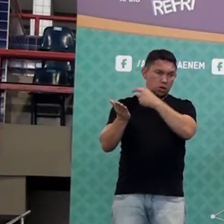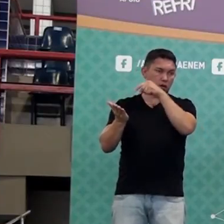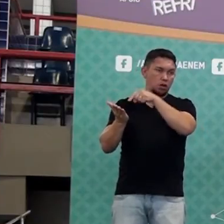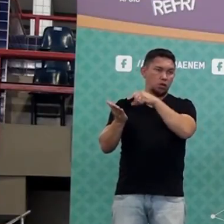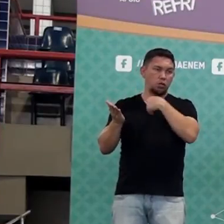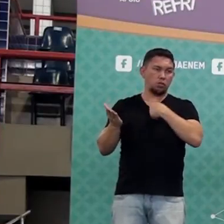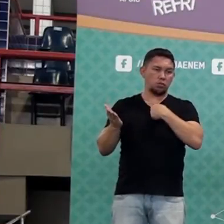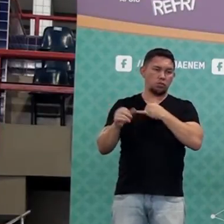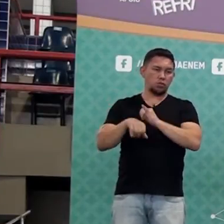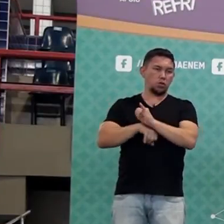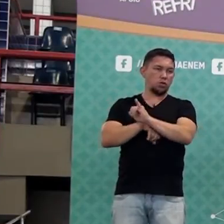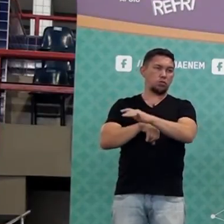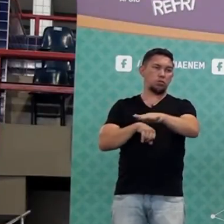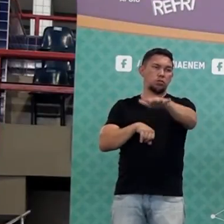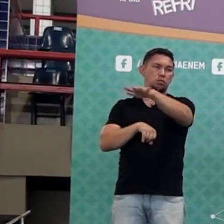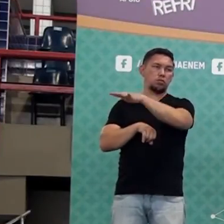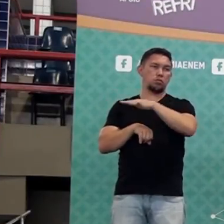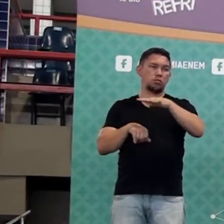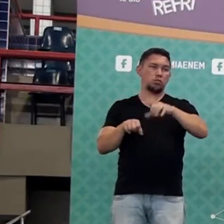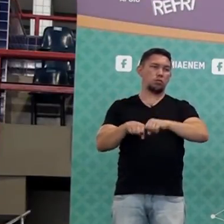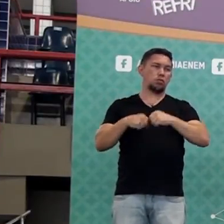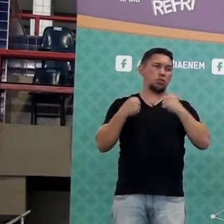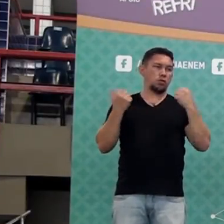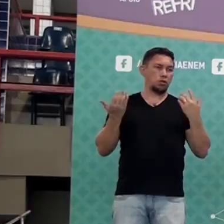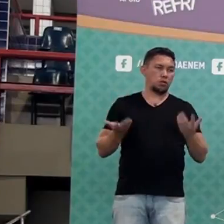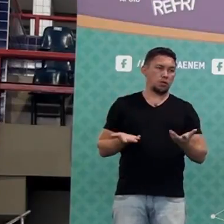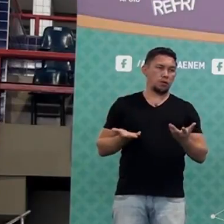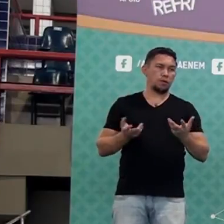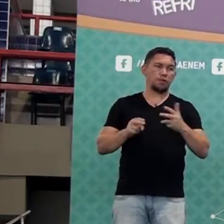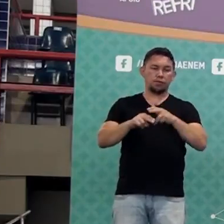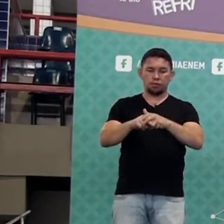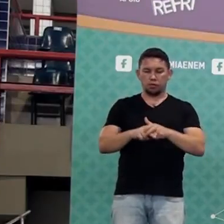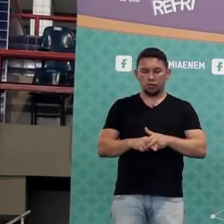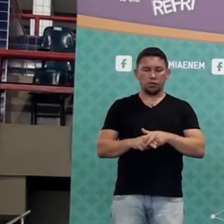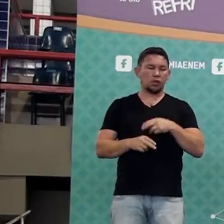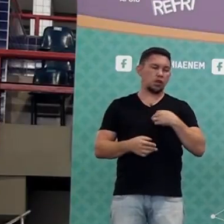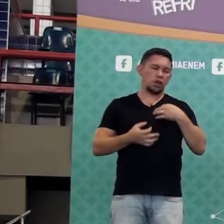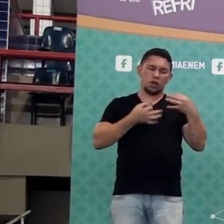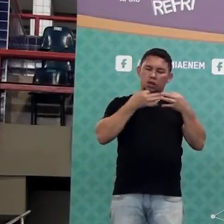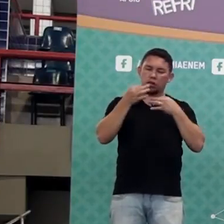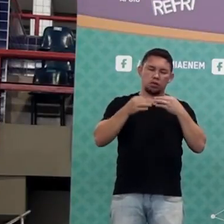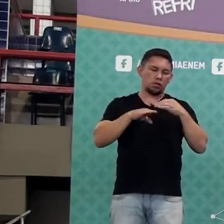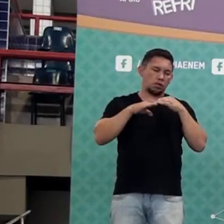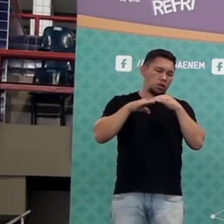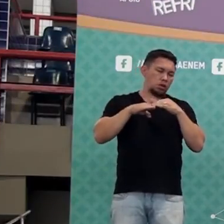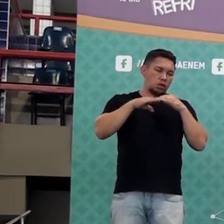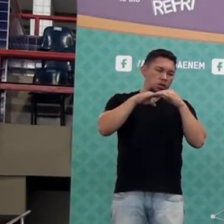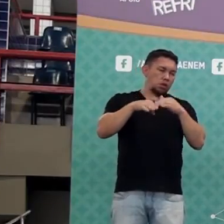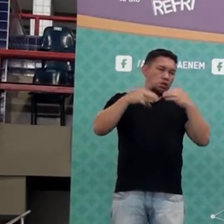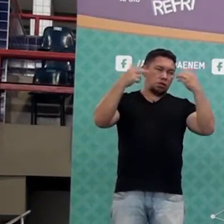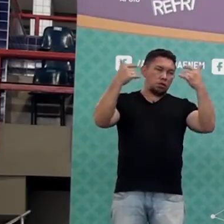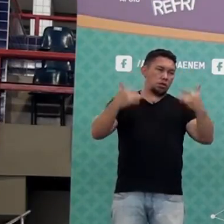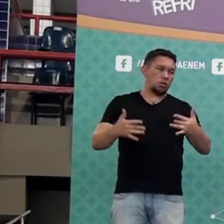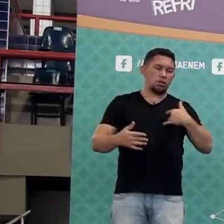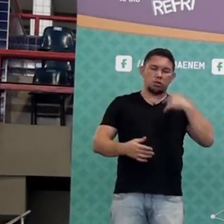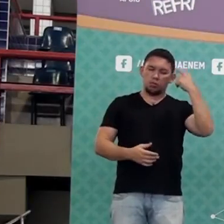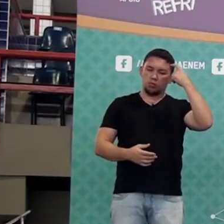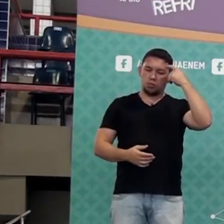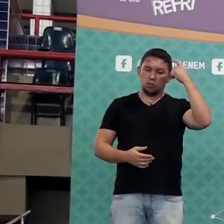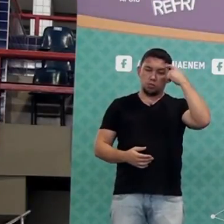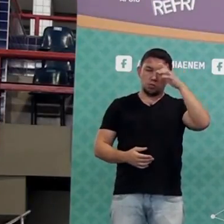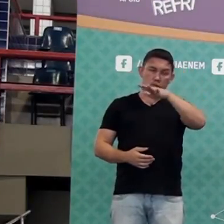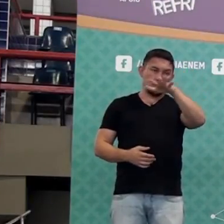propus, eu estou quebrando o acordo. Então, há muita crítica, né, em relação a essa ideia de que